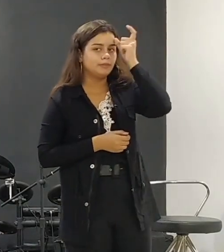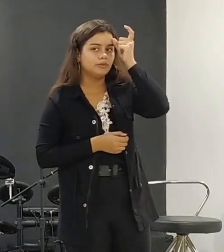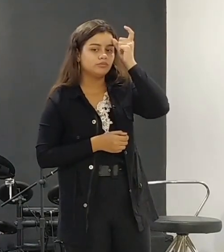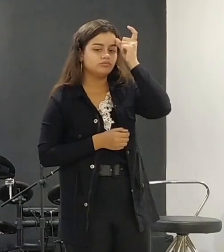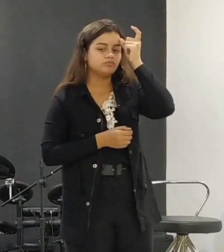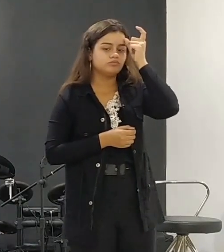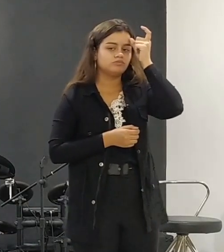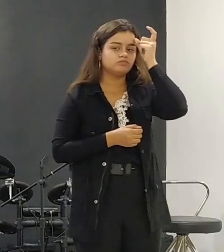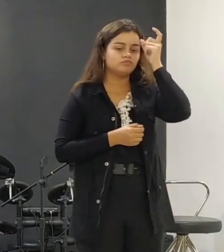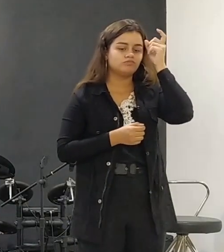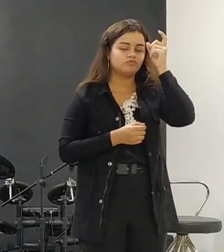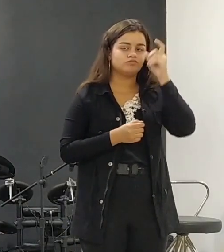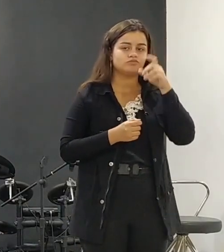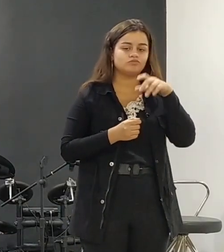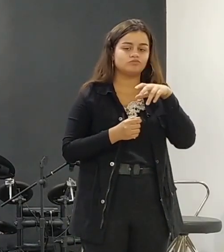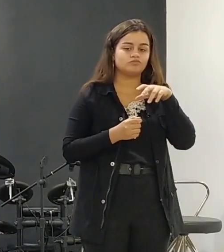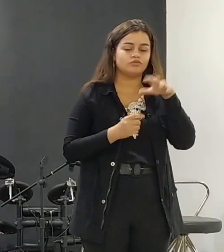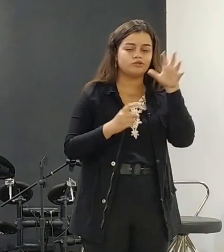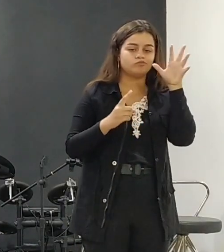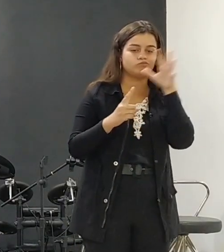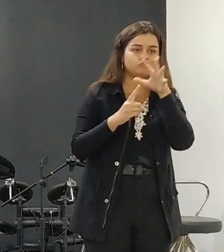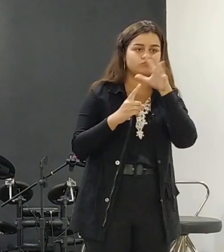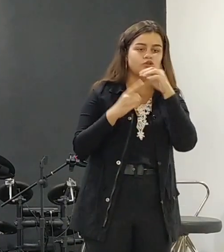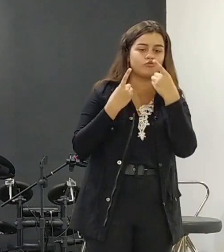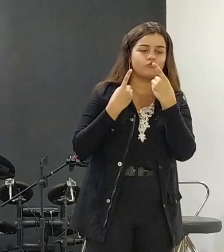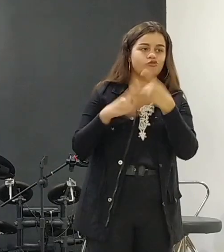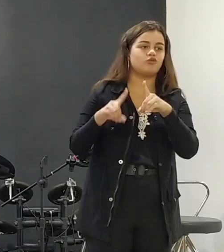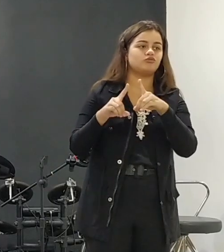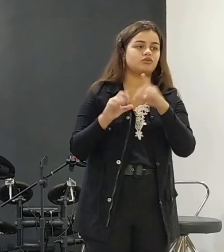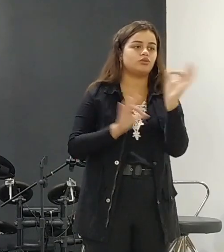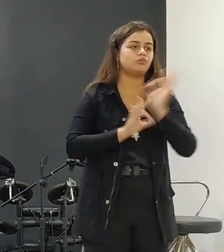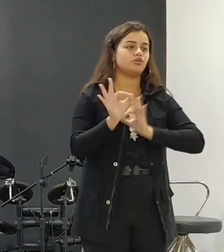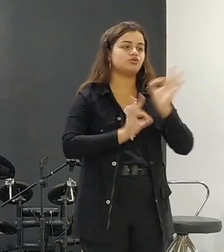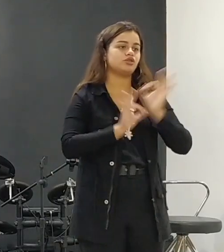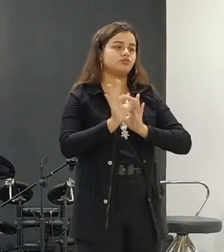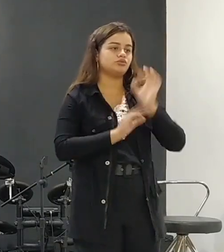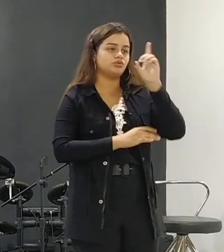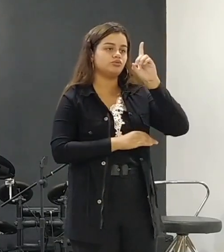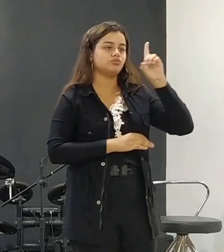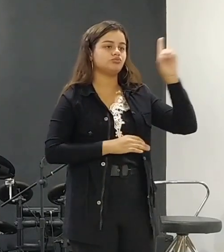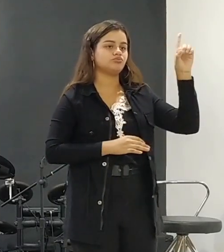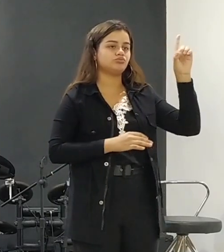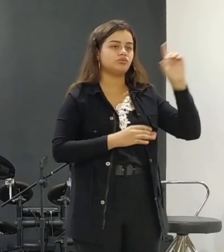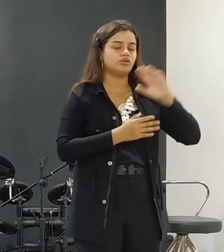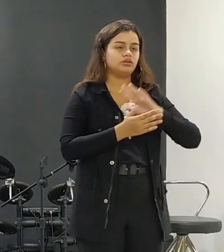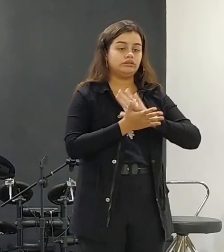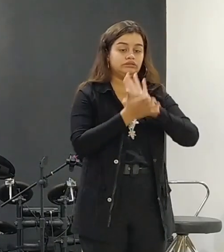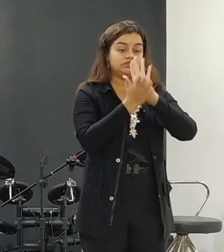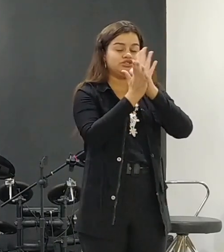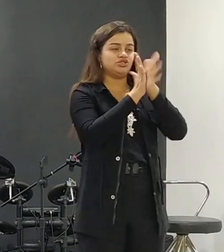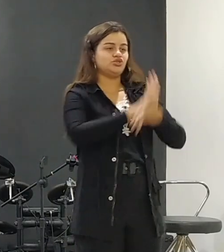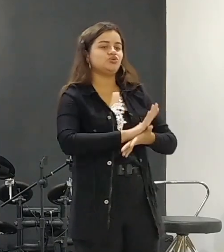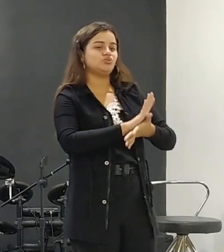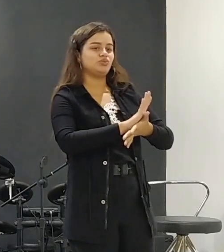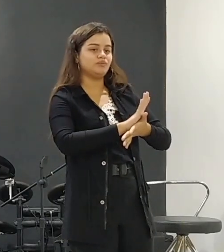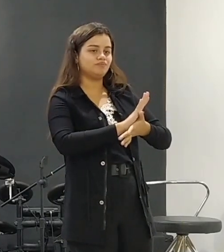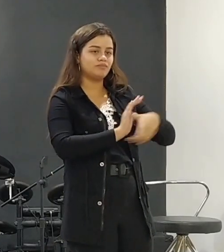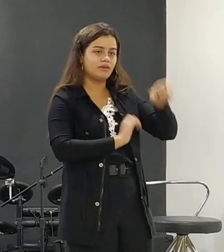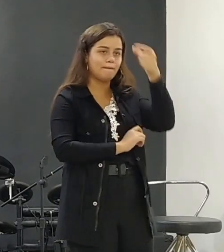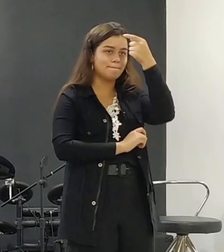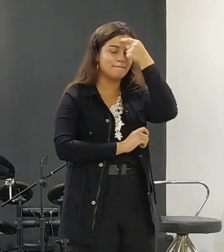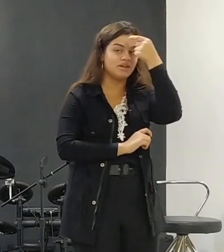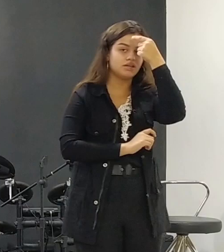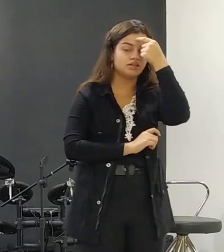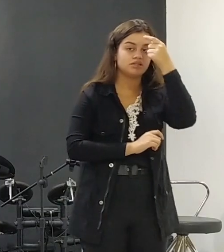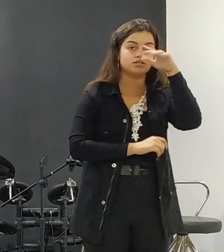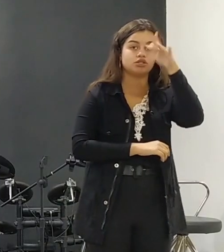ele tem se levantado nesse mundo contra esse projeto, tentando desestruturar e destruir na